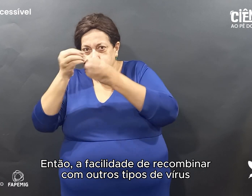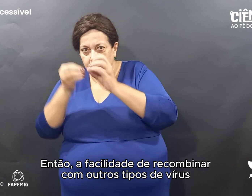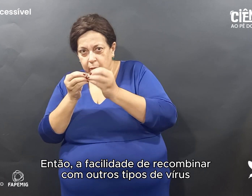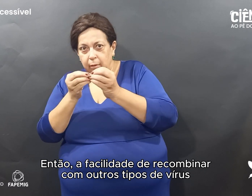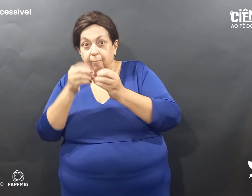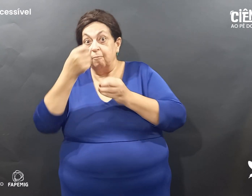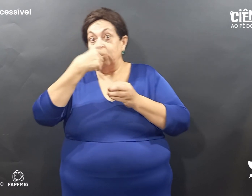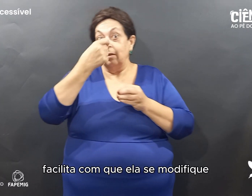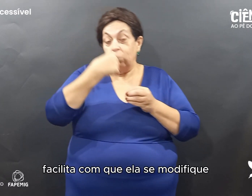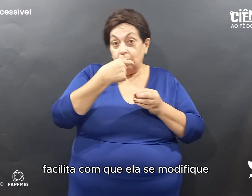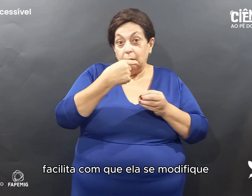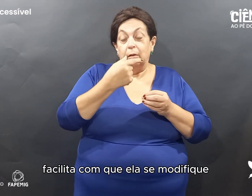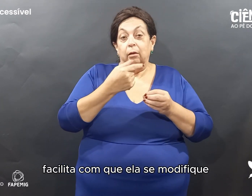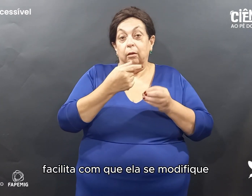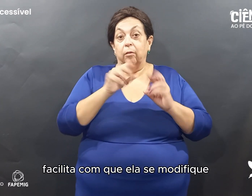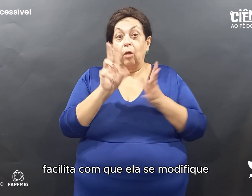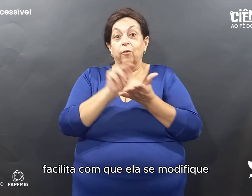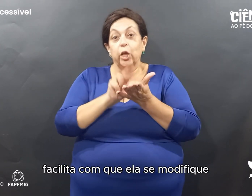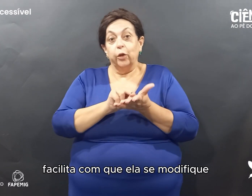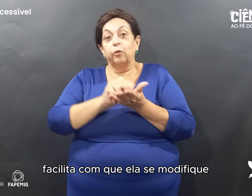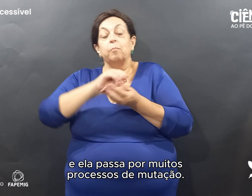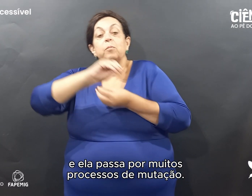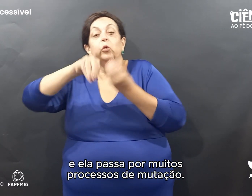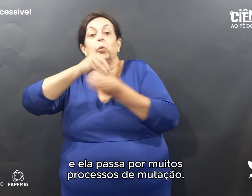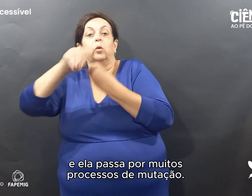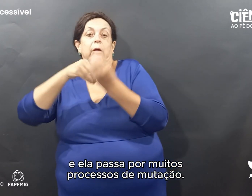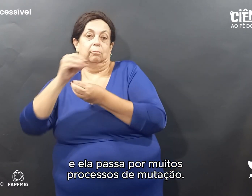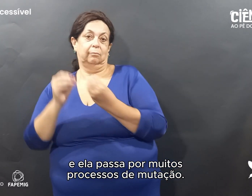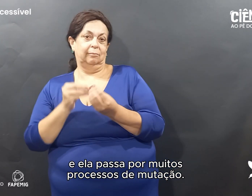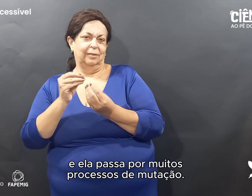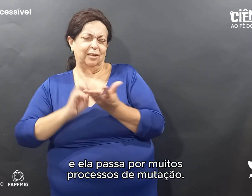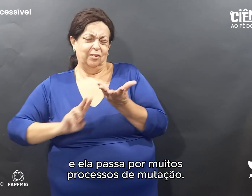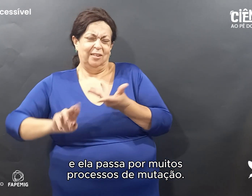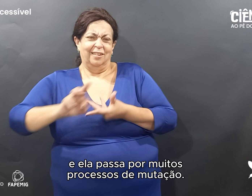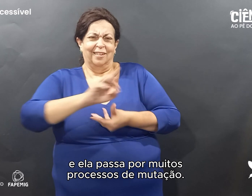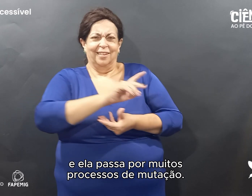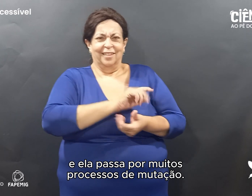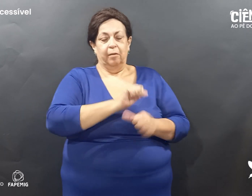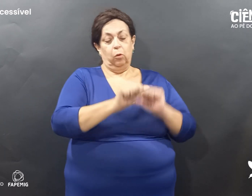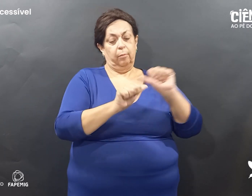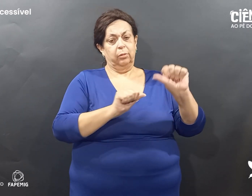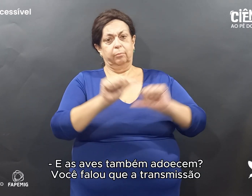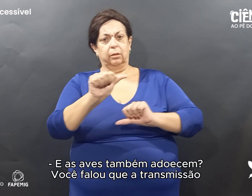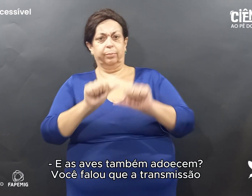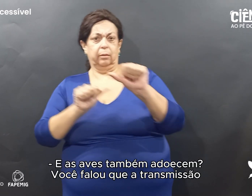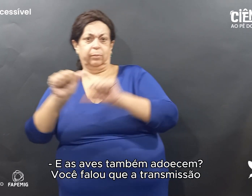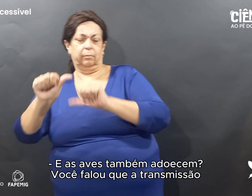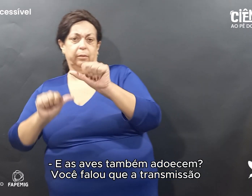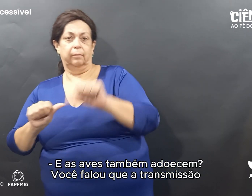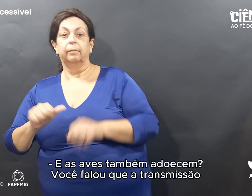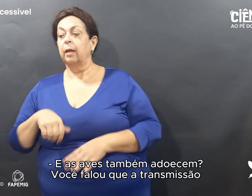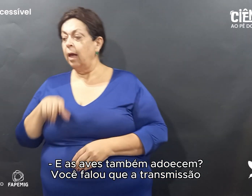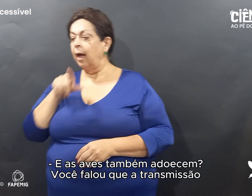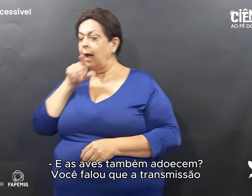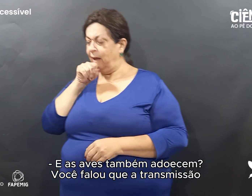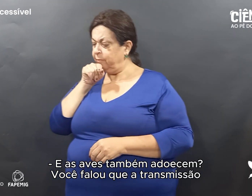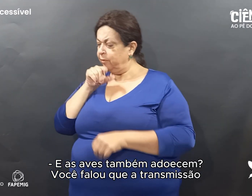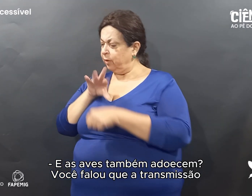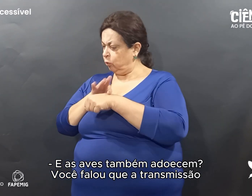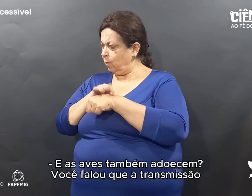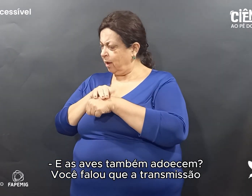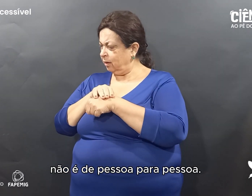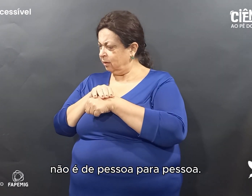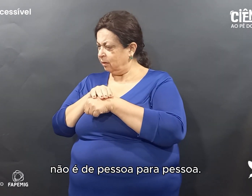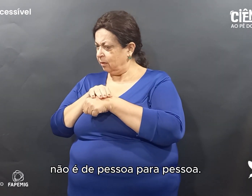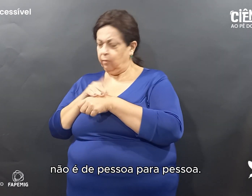tipos de vírus facilita com que ela se modifique e ela passa por muitos processos de mutação. E as aves, elas também adoecem? Você falou que